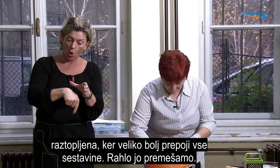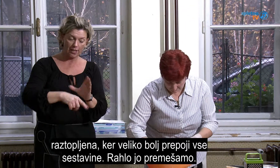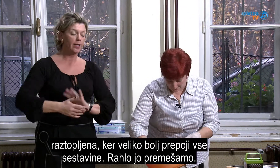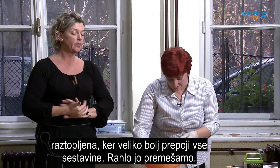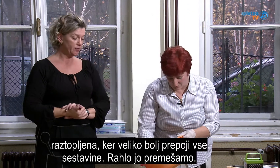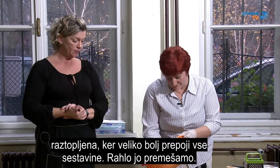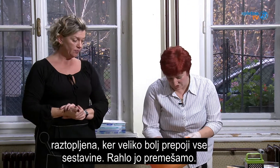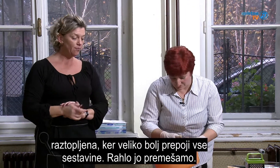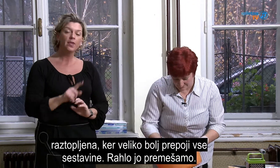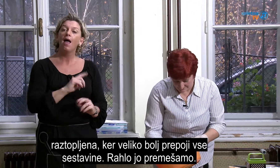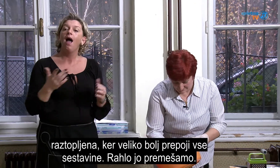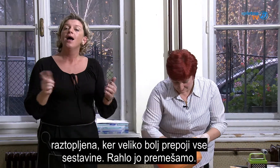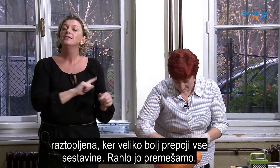In rahlo premešamo.